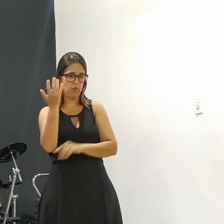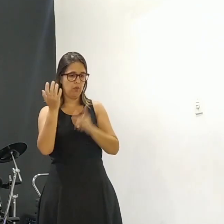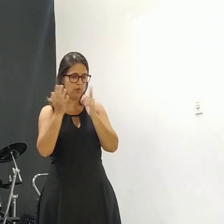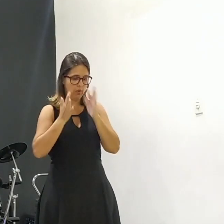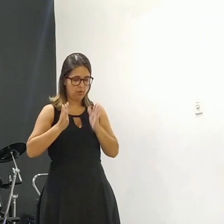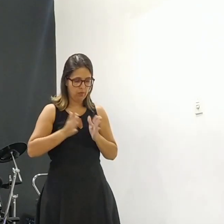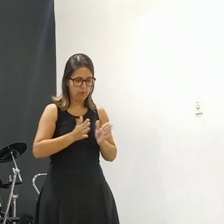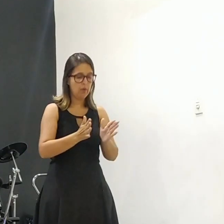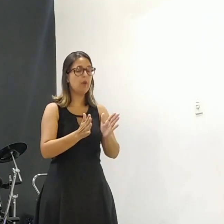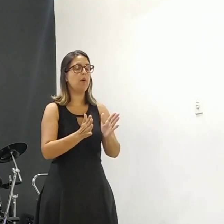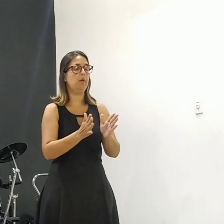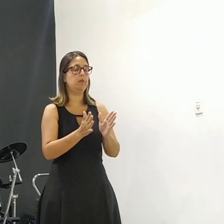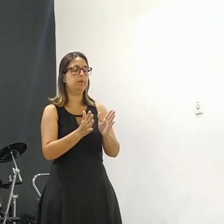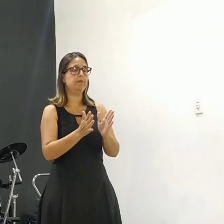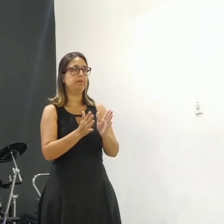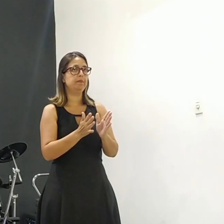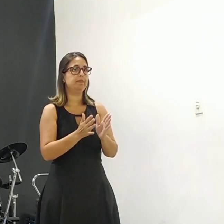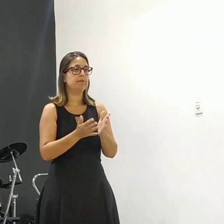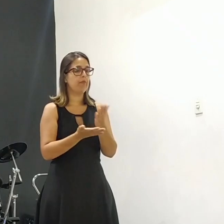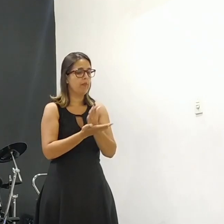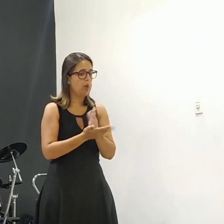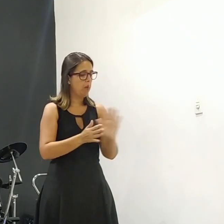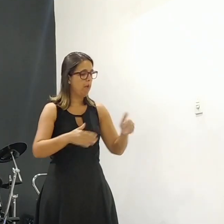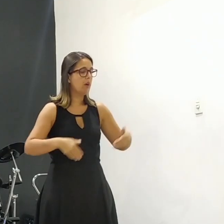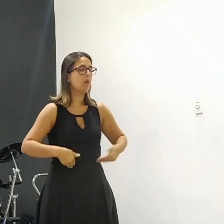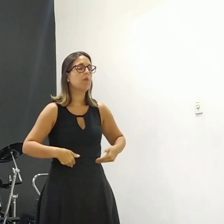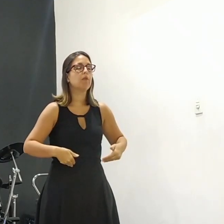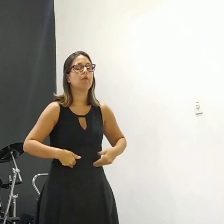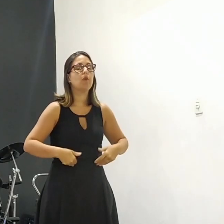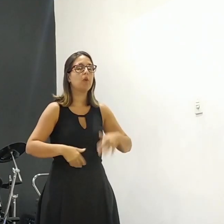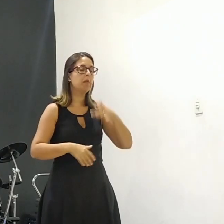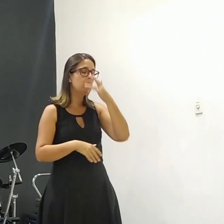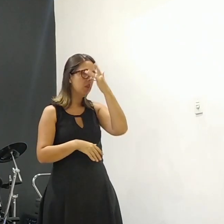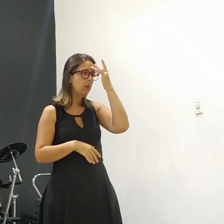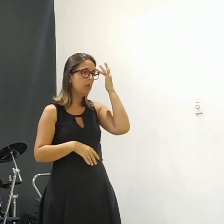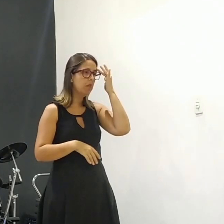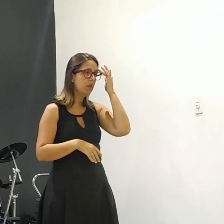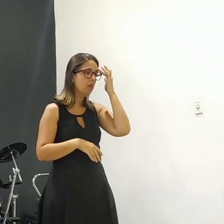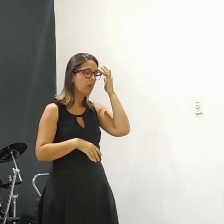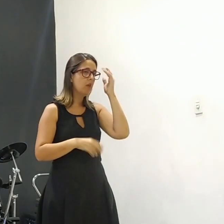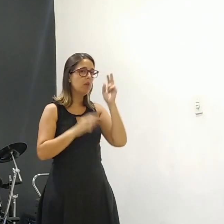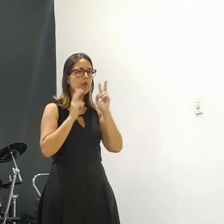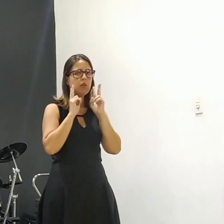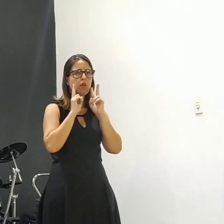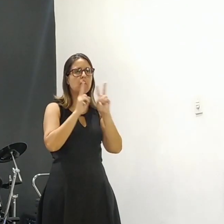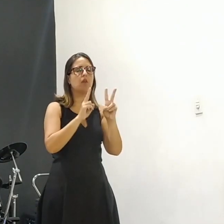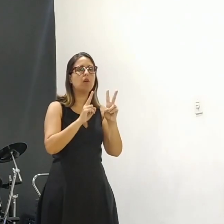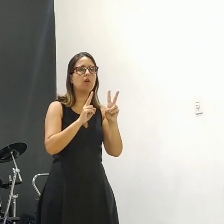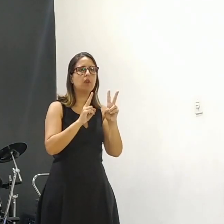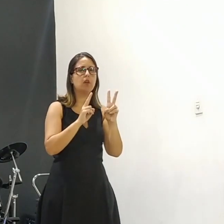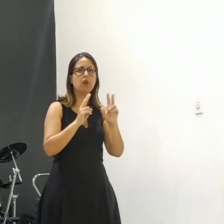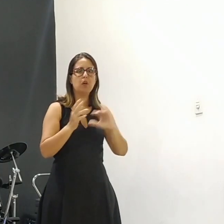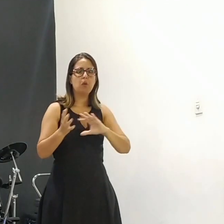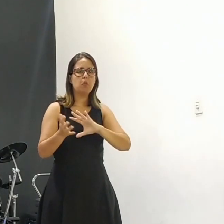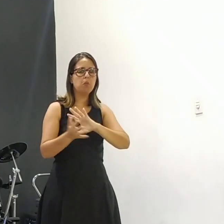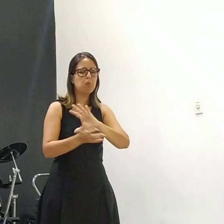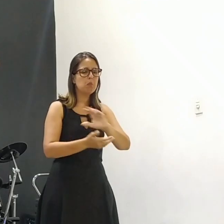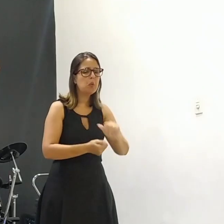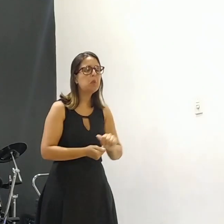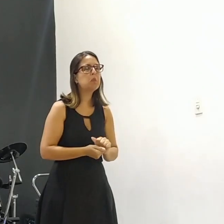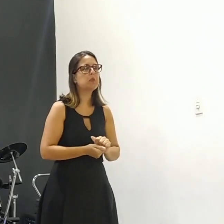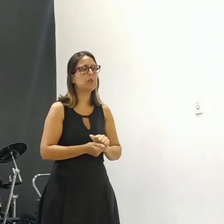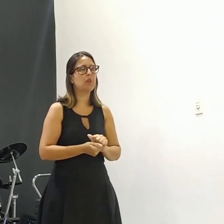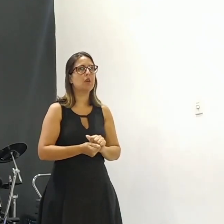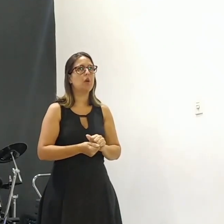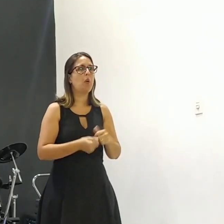outro do rio, elas vão matar a fome dos famintos. E a gente olha para o mundo hoje e a gente vê gente faminta